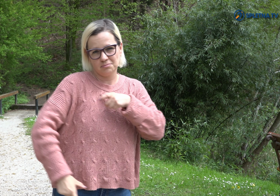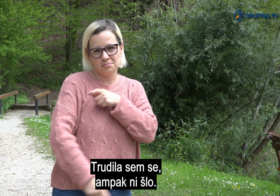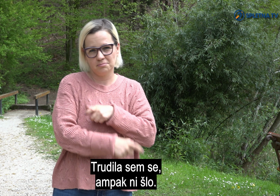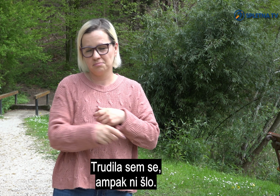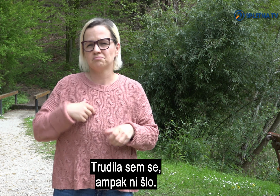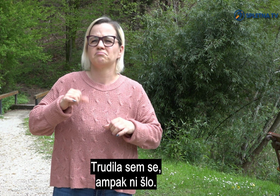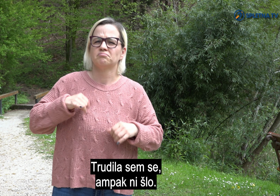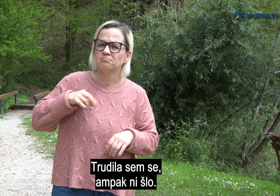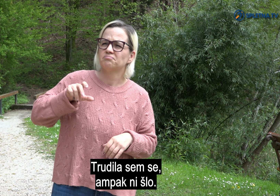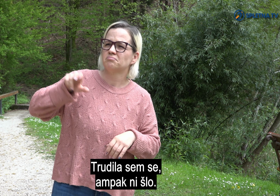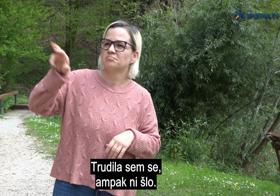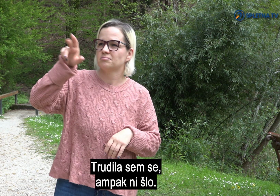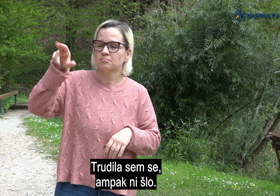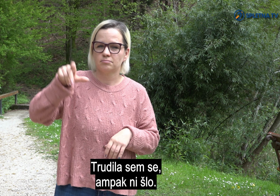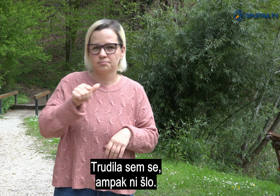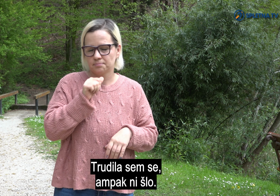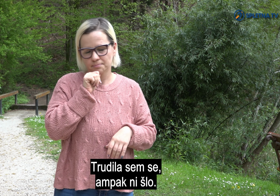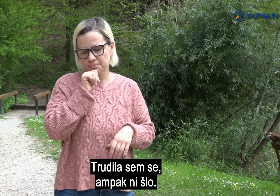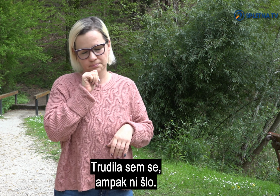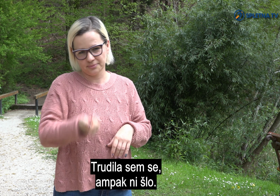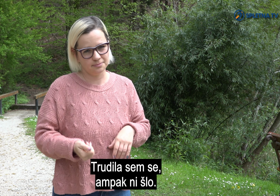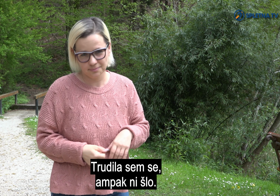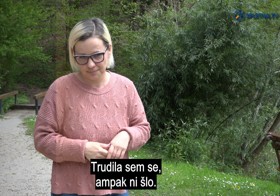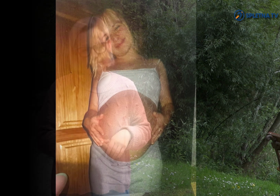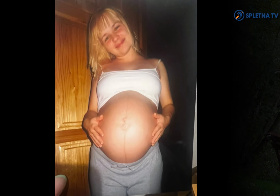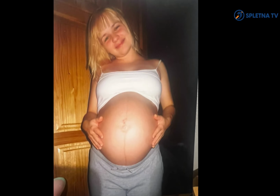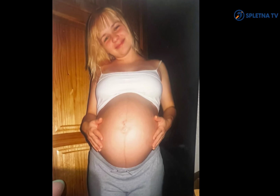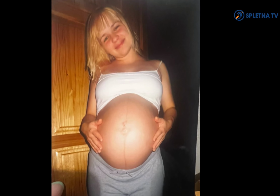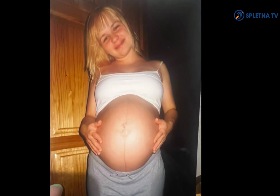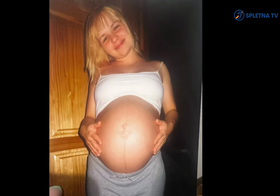obrnil. Trudila sem se, ampak ni šlo.